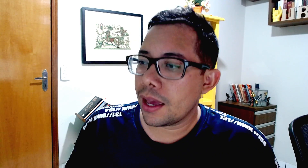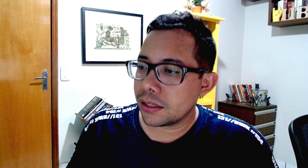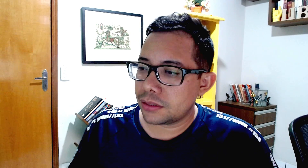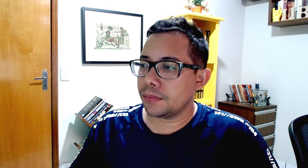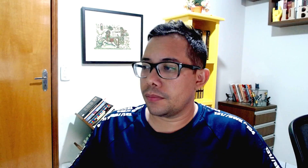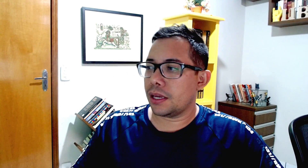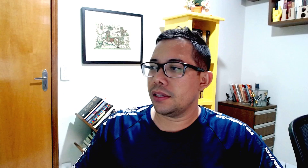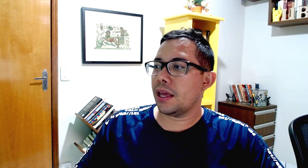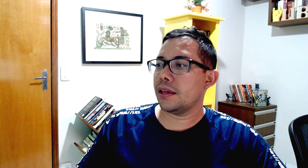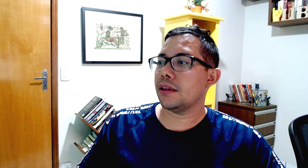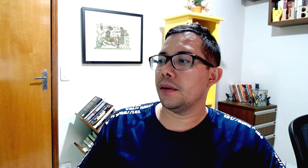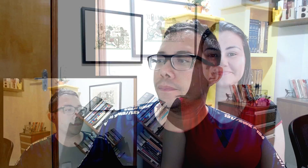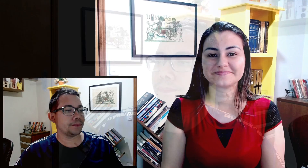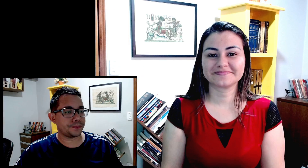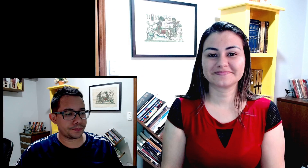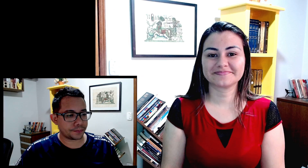essa a ideia aqui.